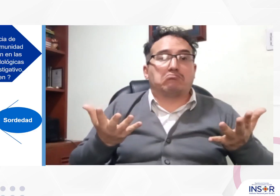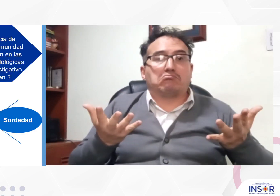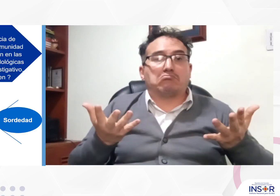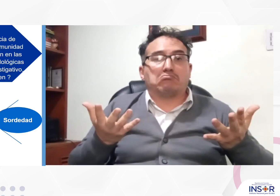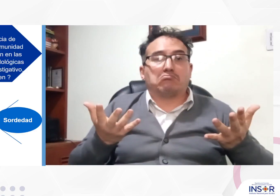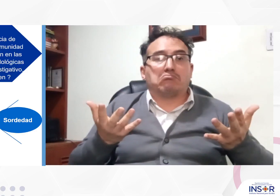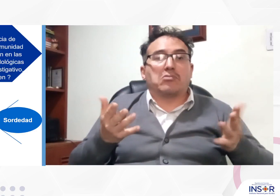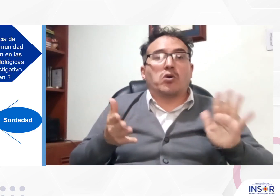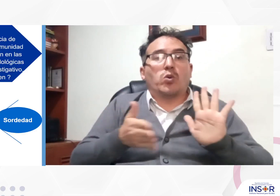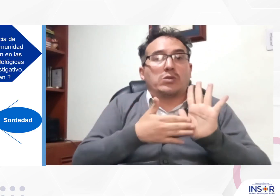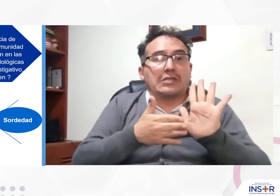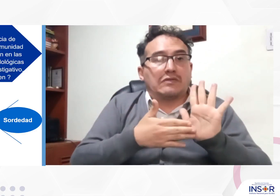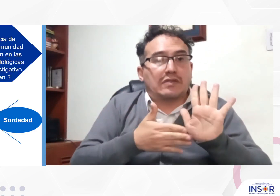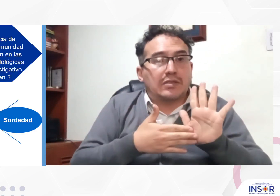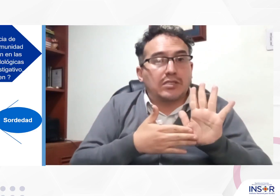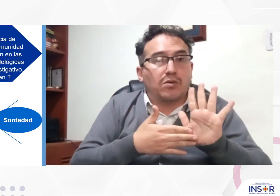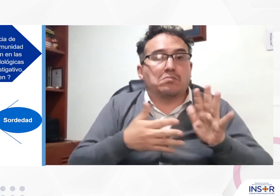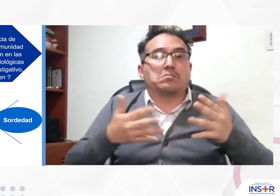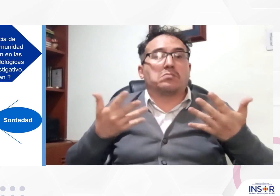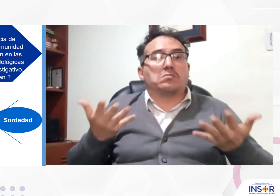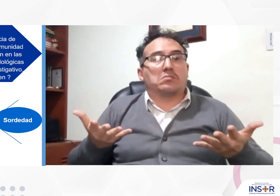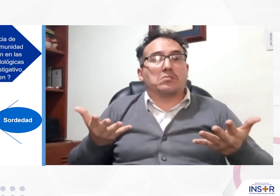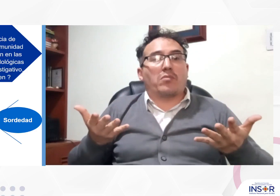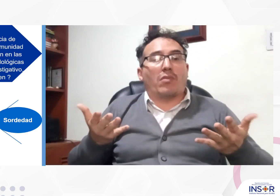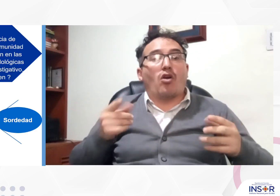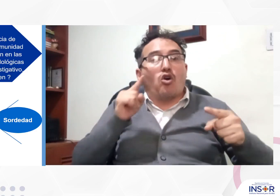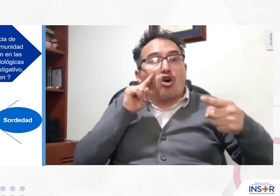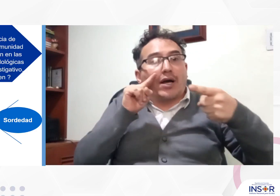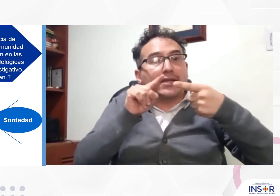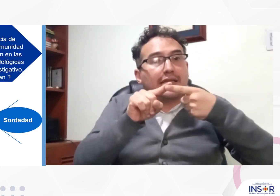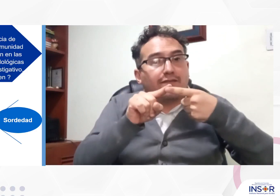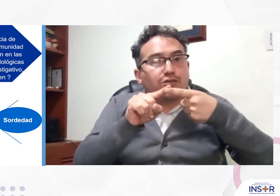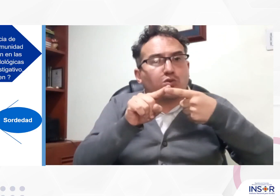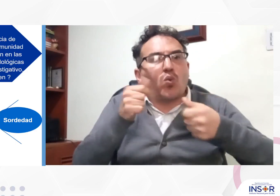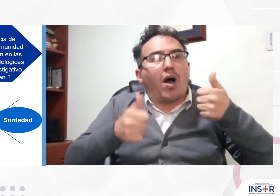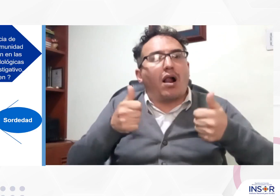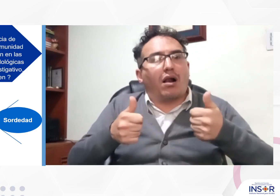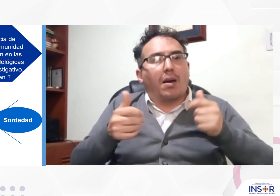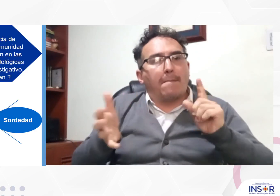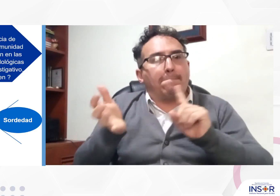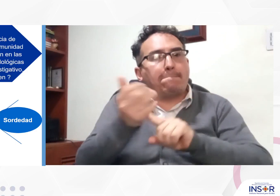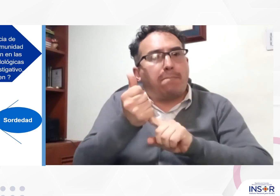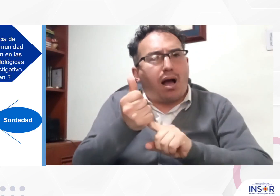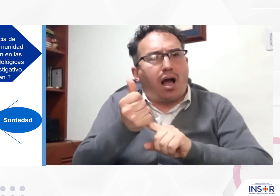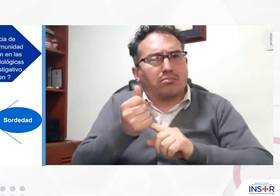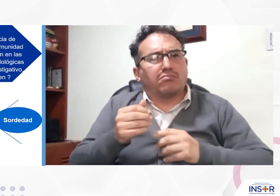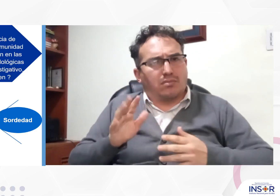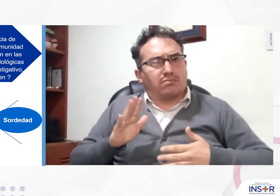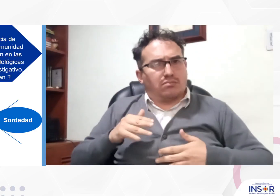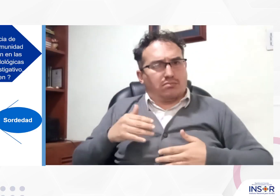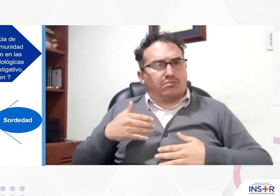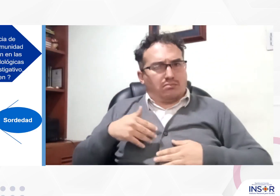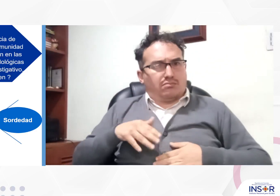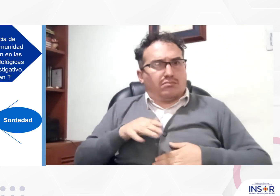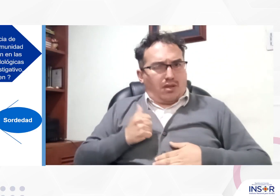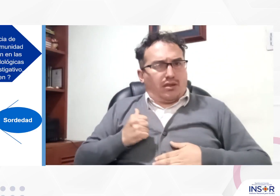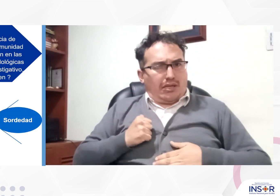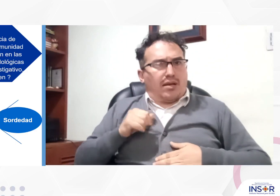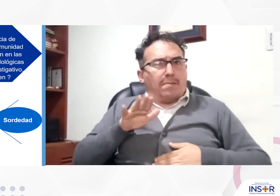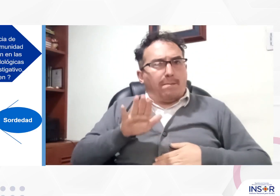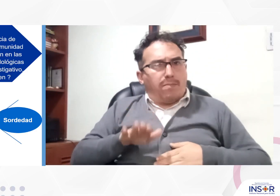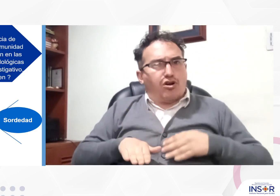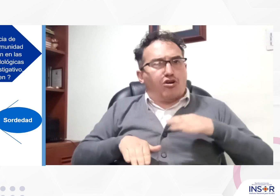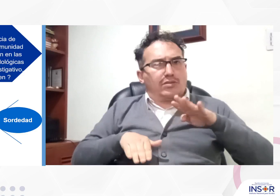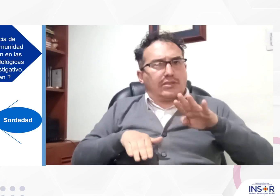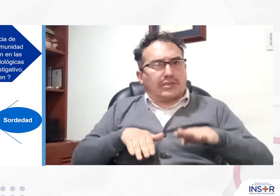tratar, del planteamiento de un problema, de la generación de la justificación, del delimitar también los objetivos con